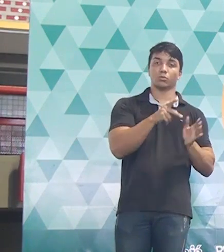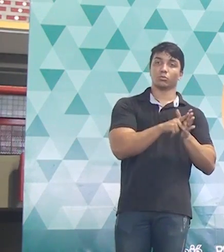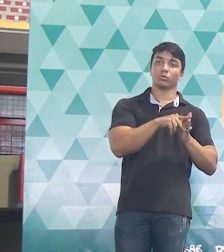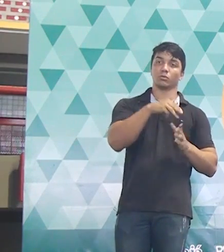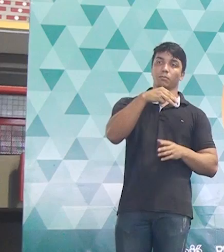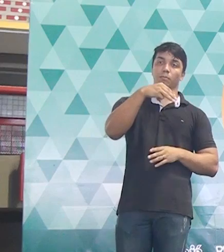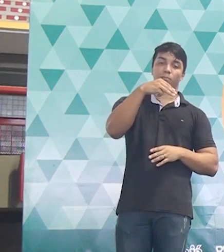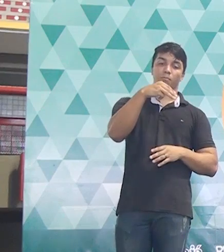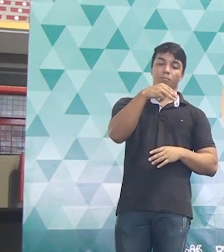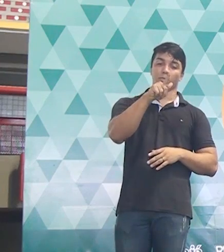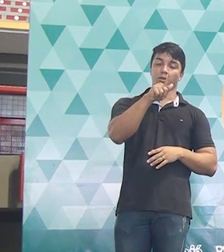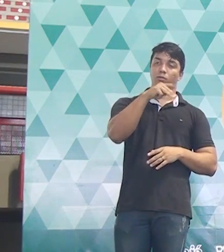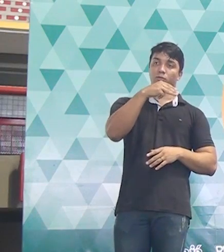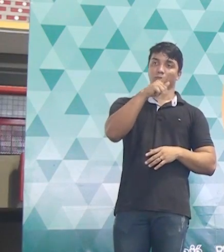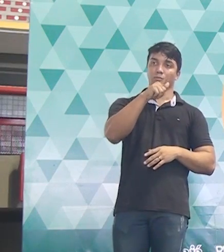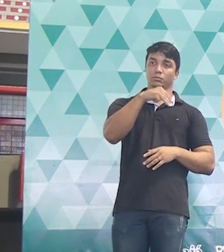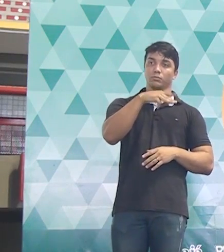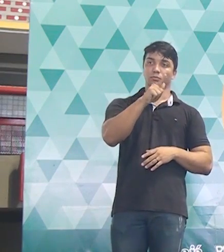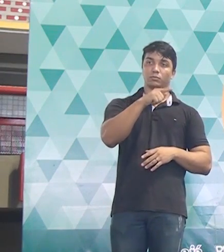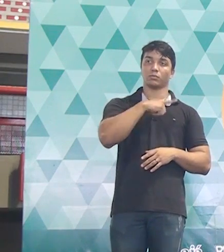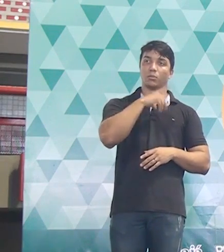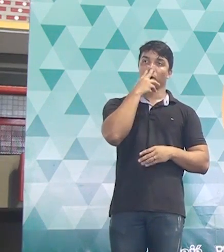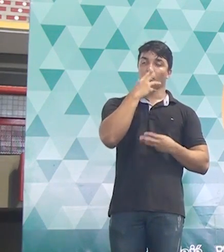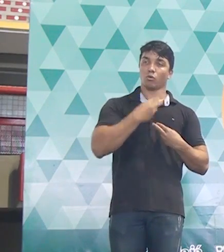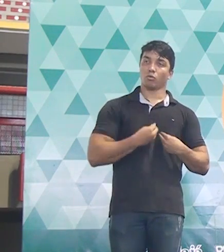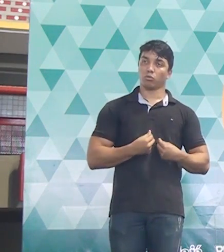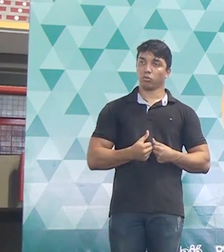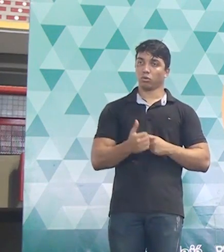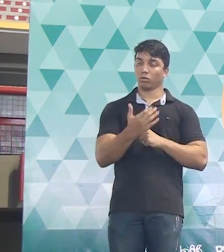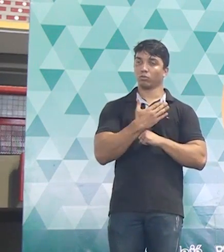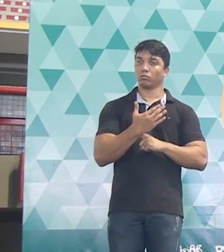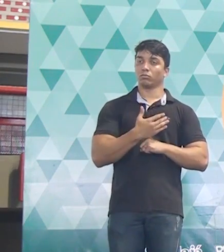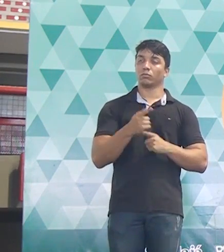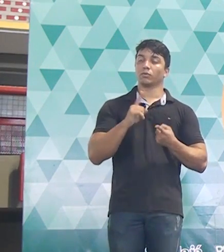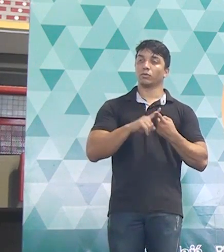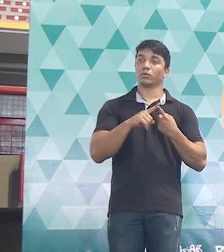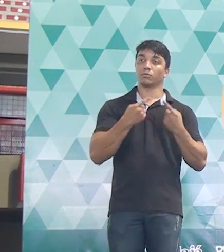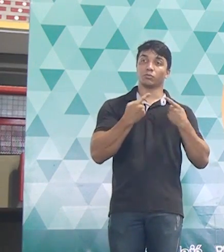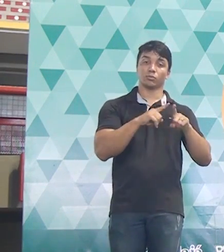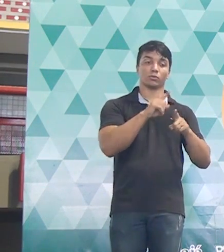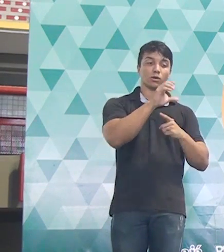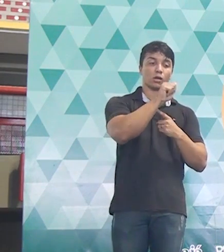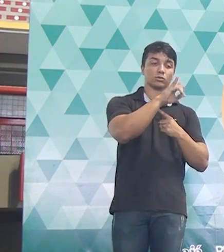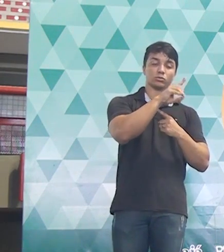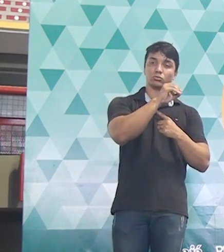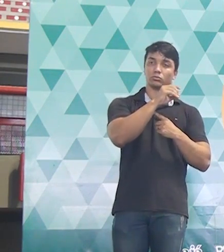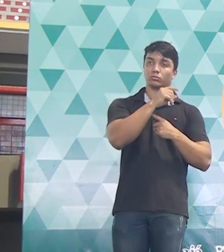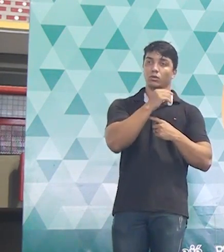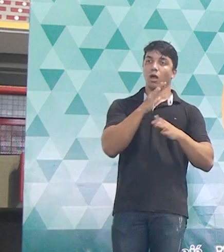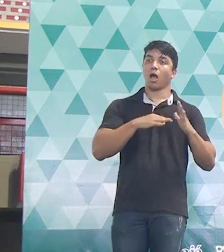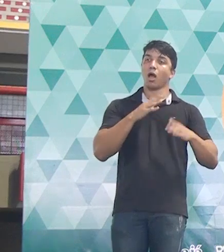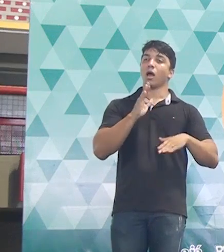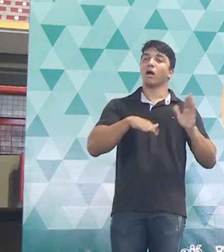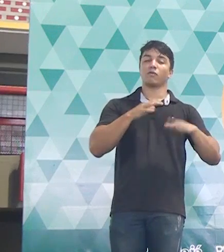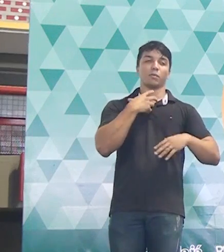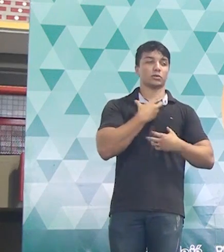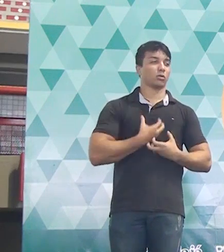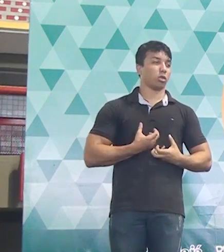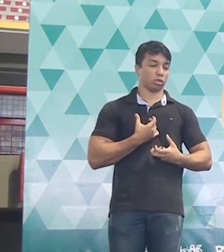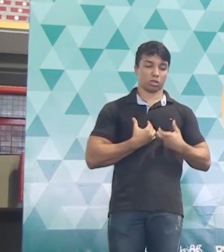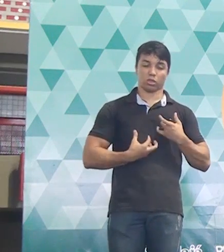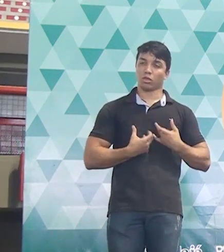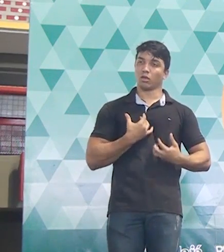Leite de magnésia, que é usado como laxante e como antiácido estomacal, é uma base,